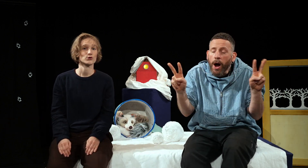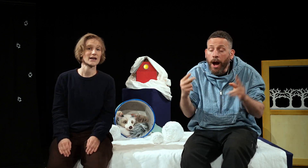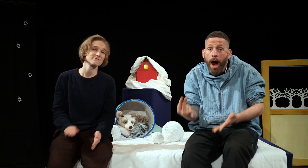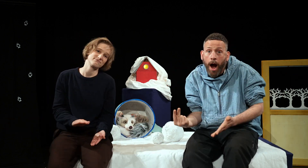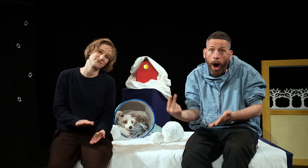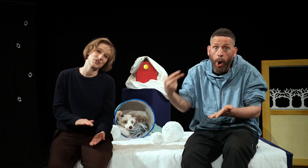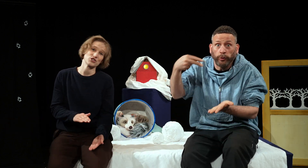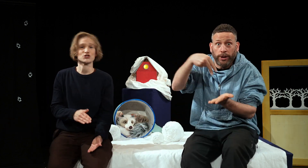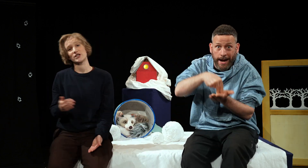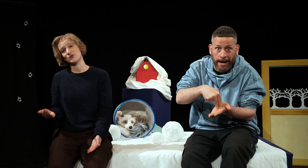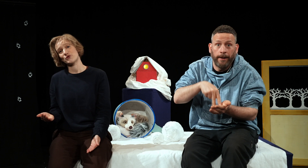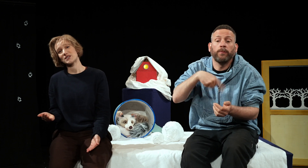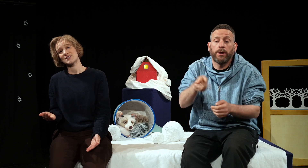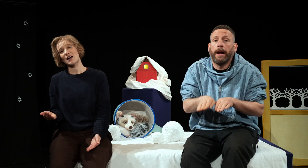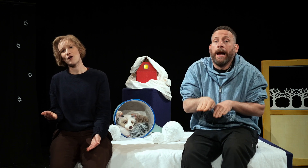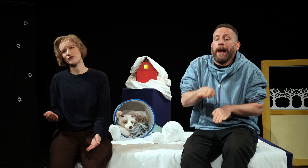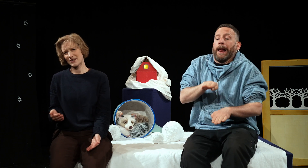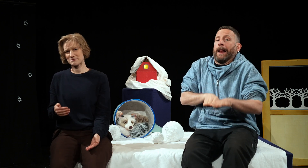dann stehst du vorsichtig auf, gehst ein